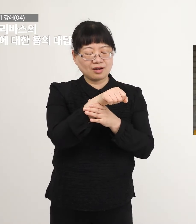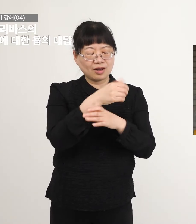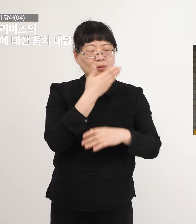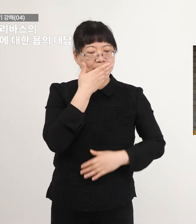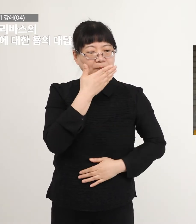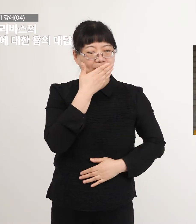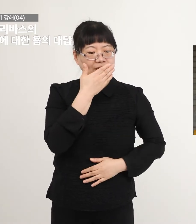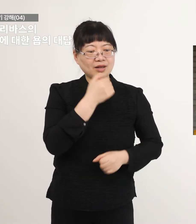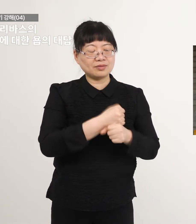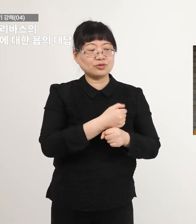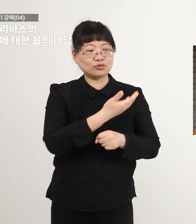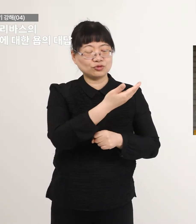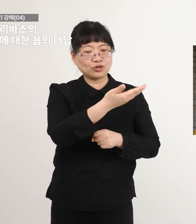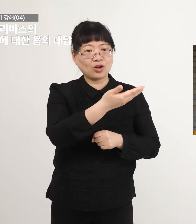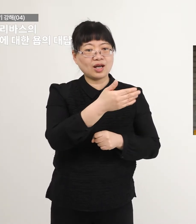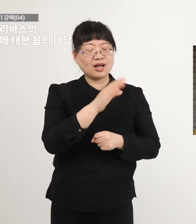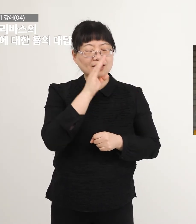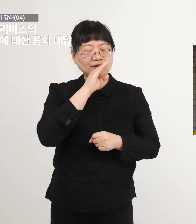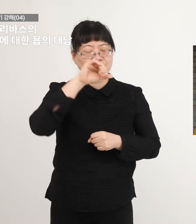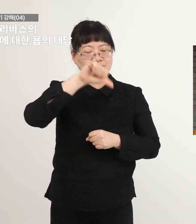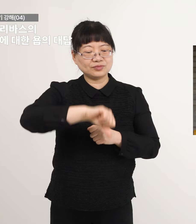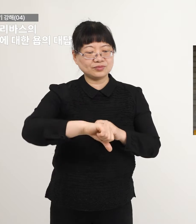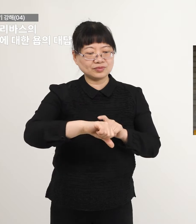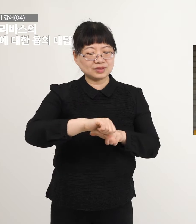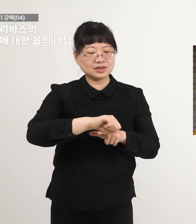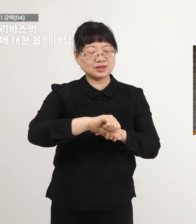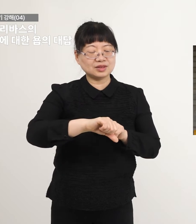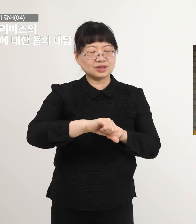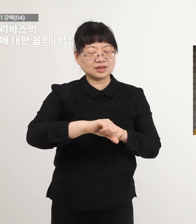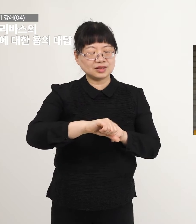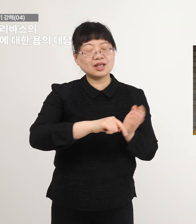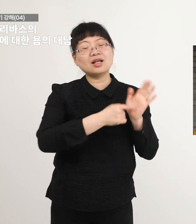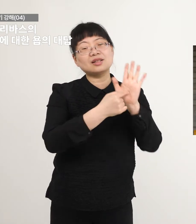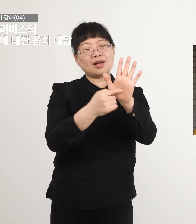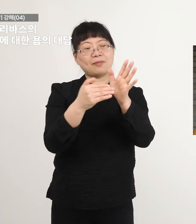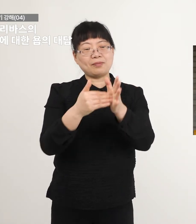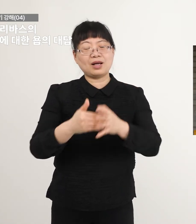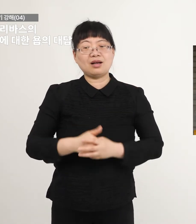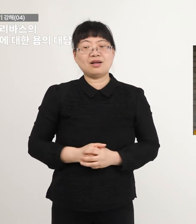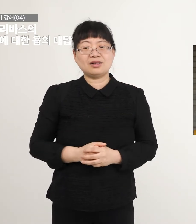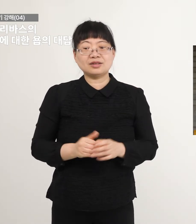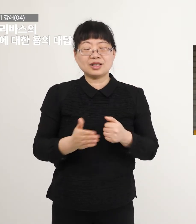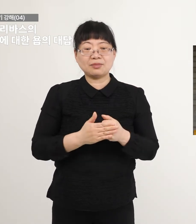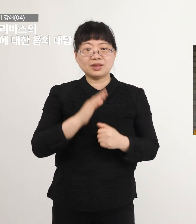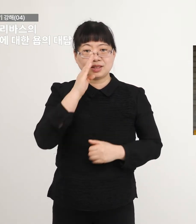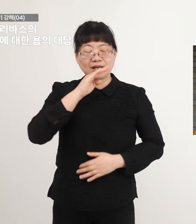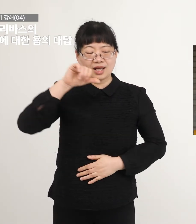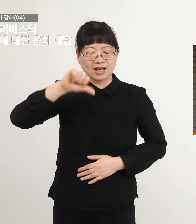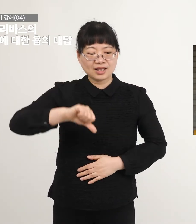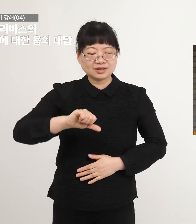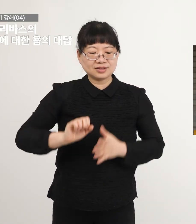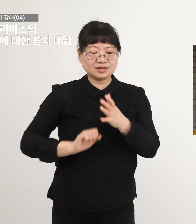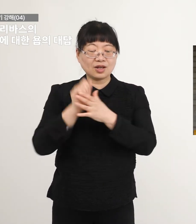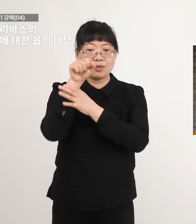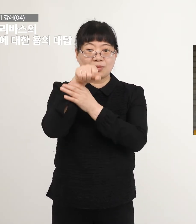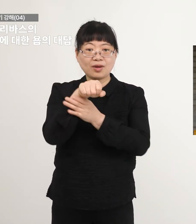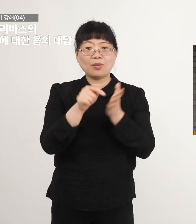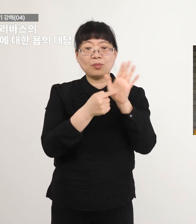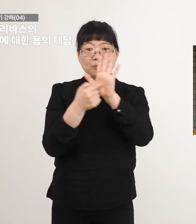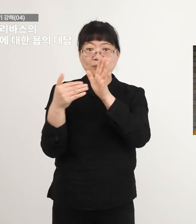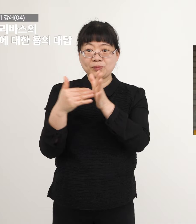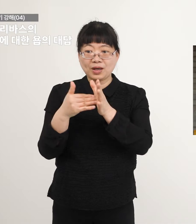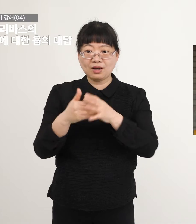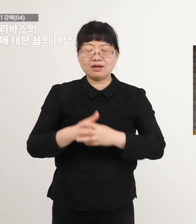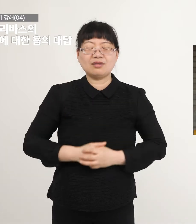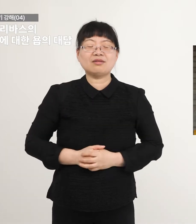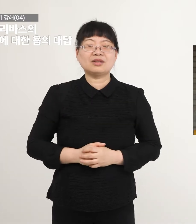결실하게 해서 이런 재앙이 드러나는 거지. 그래서 재앙을 열매로 표현을 했죠.